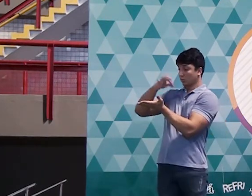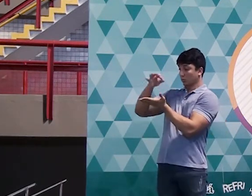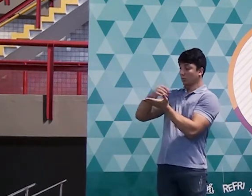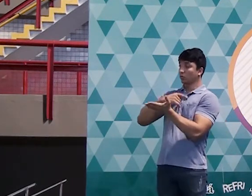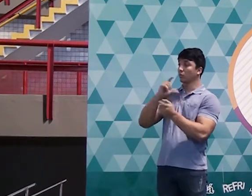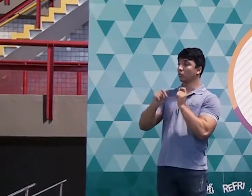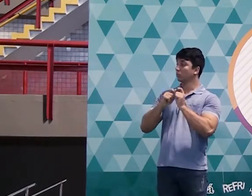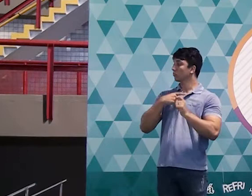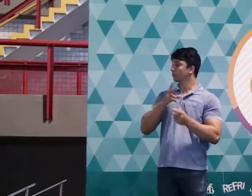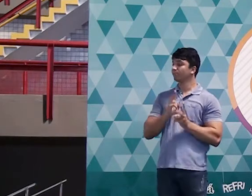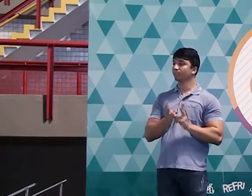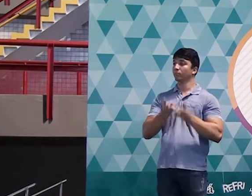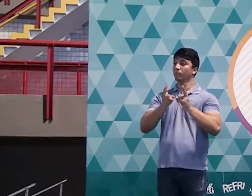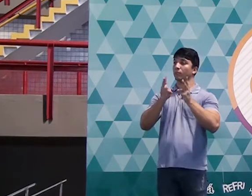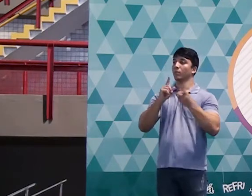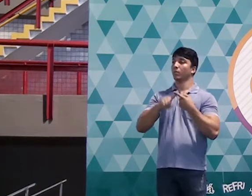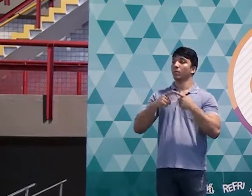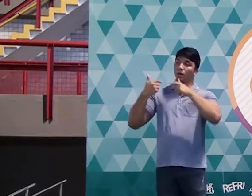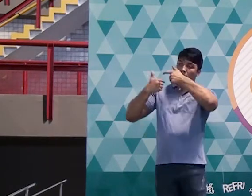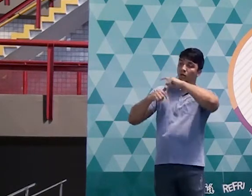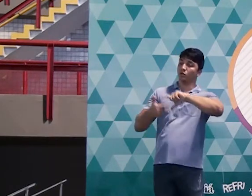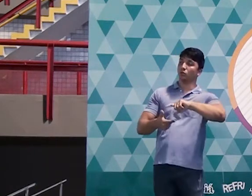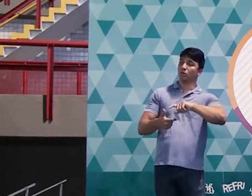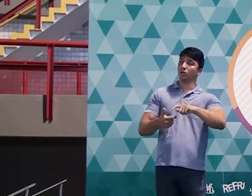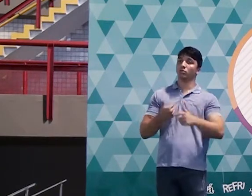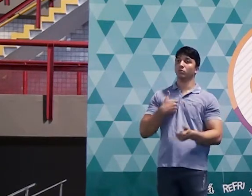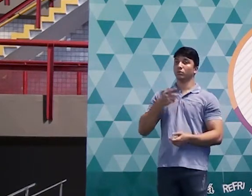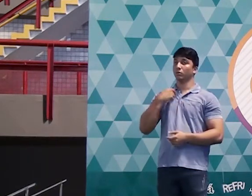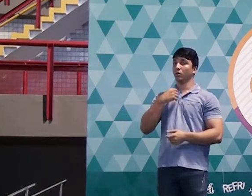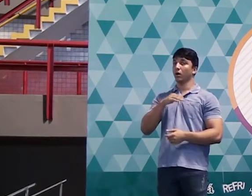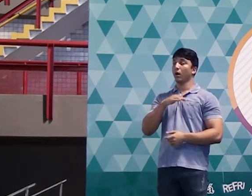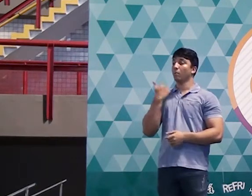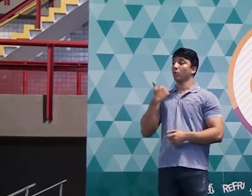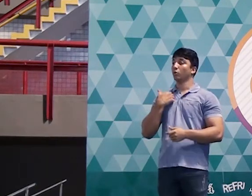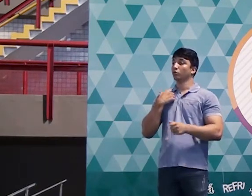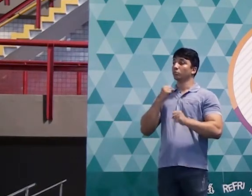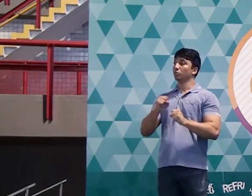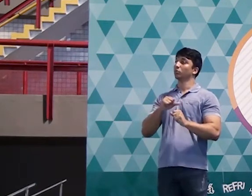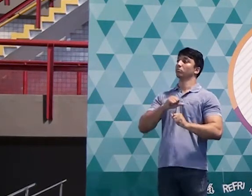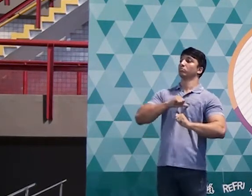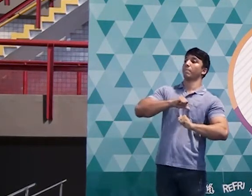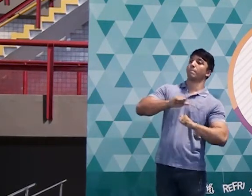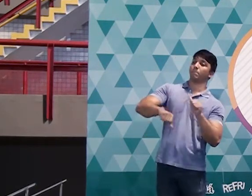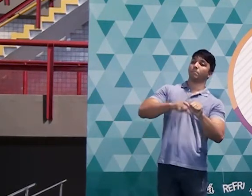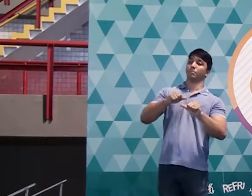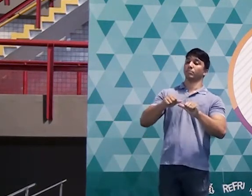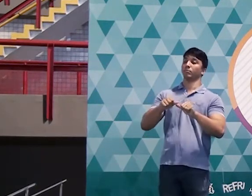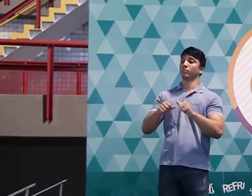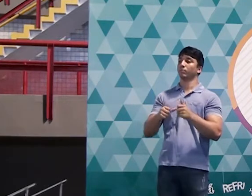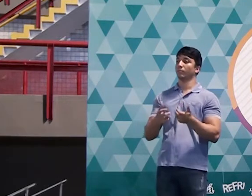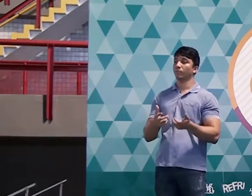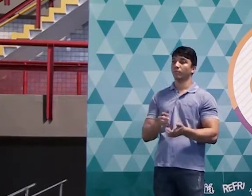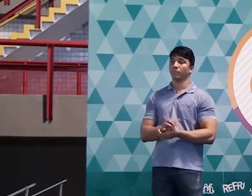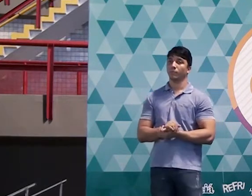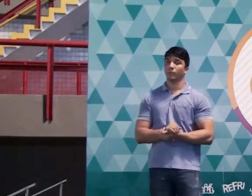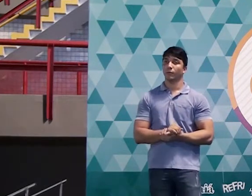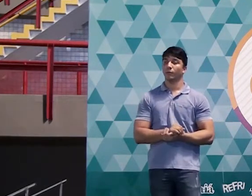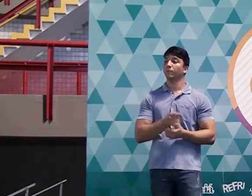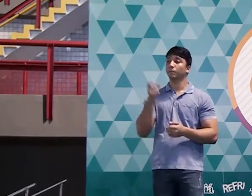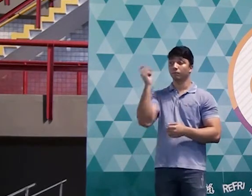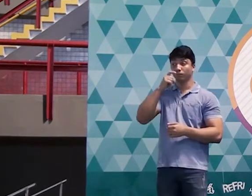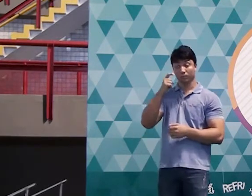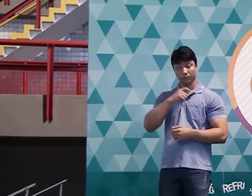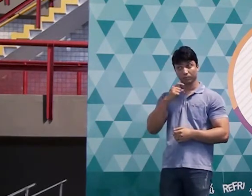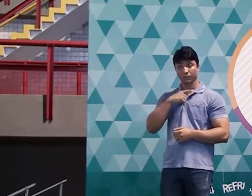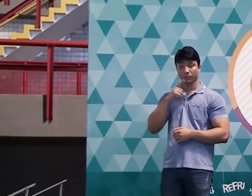era vitalício e hereditário. Nem mesmo a morte de uma das partes cancelava o contrato. Também